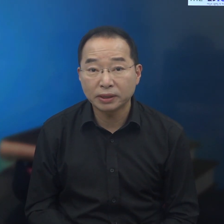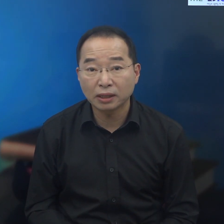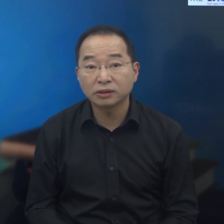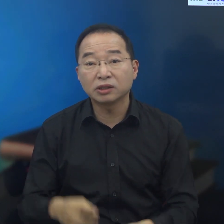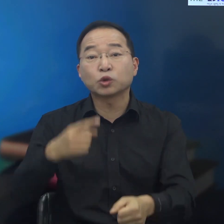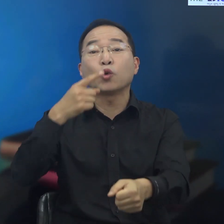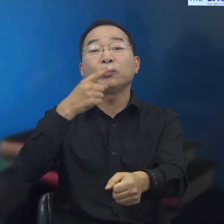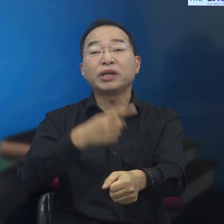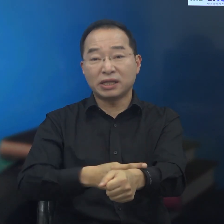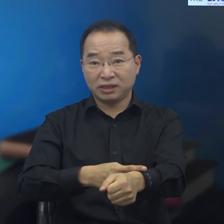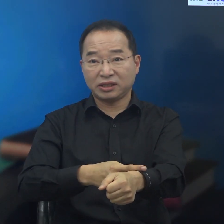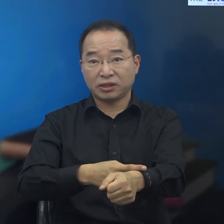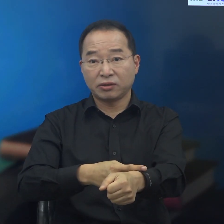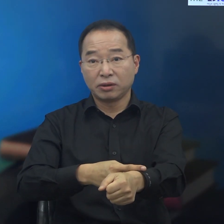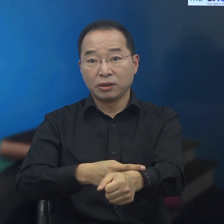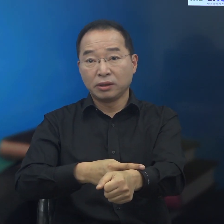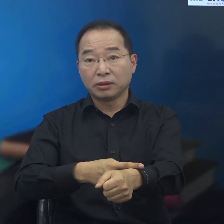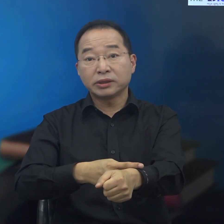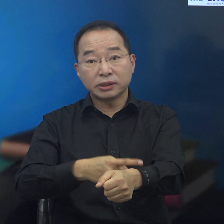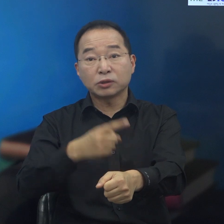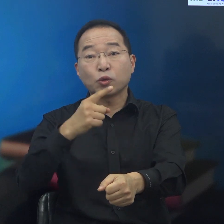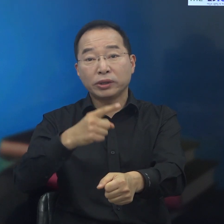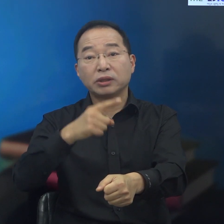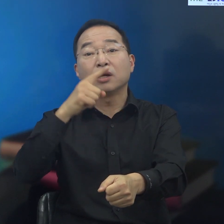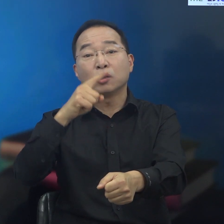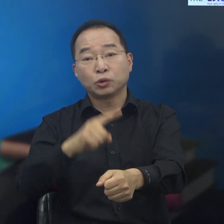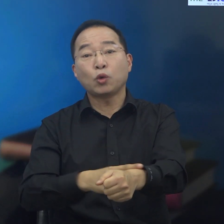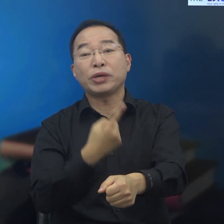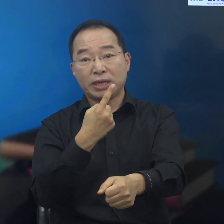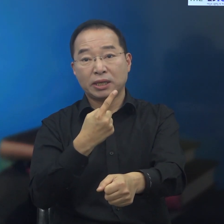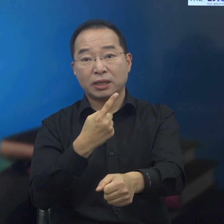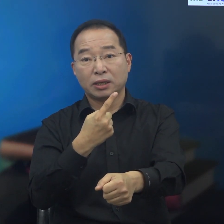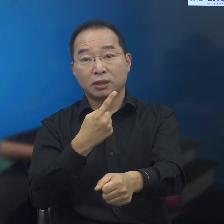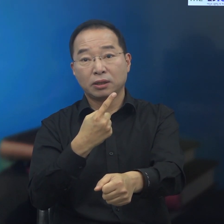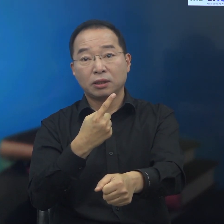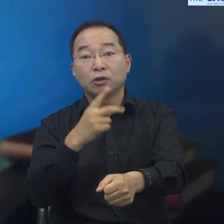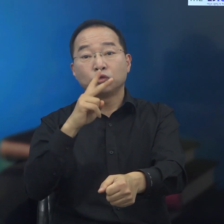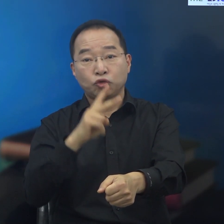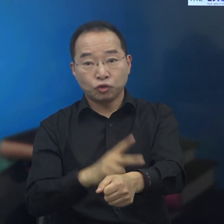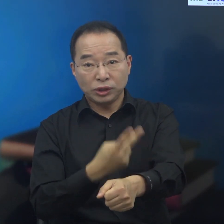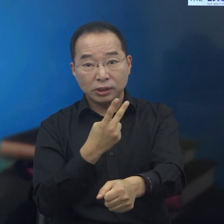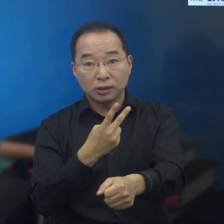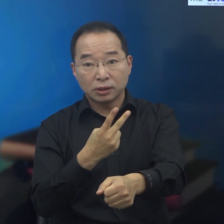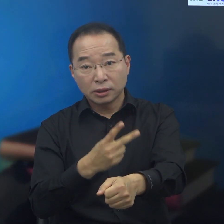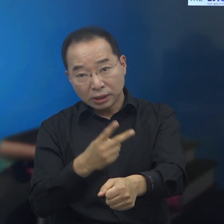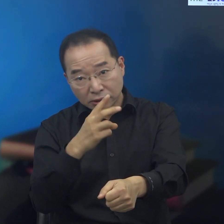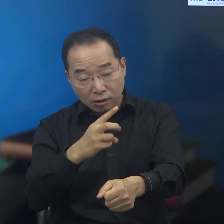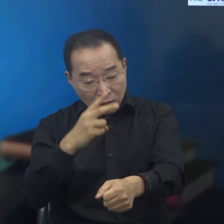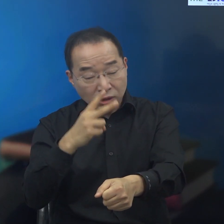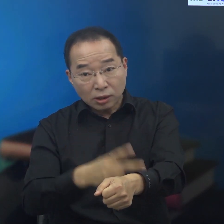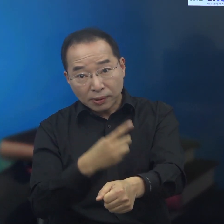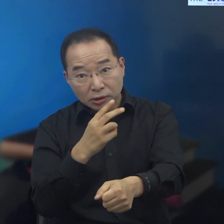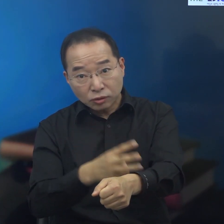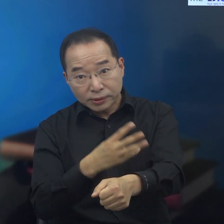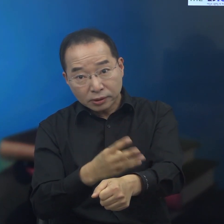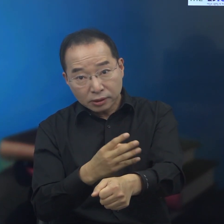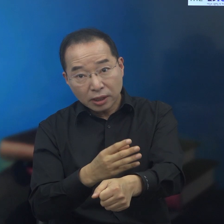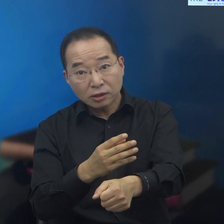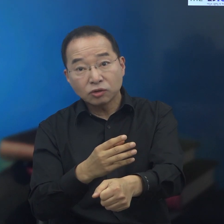그래서 이 소위라는 뜻이에요. 그 실제 소위를 소위, 중위, 그래서 첫 번째, 두 번째 이렇게 해가지고